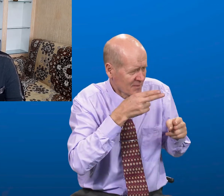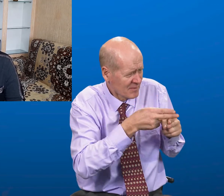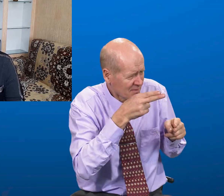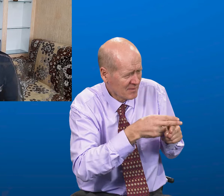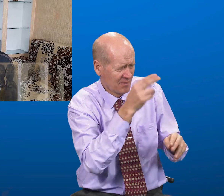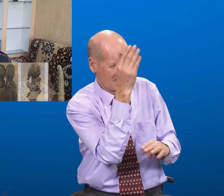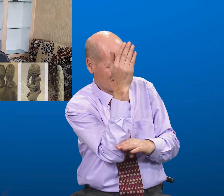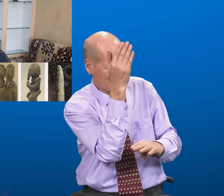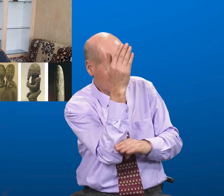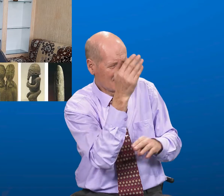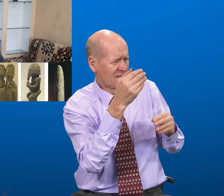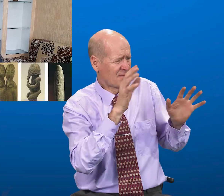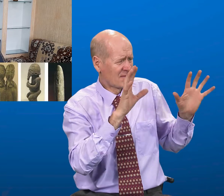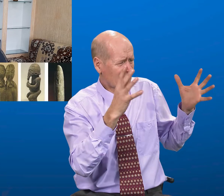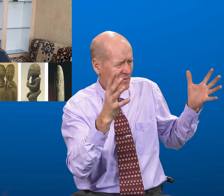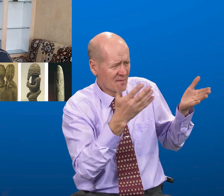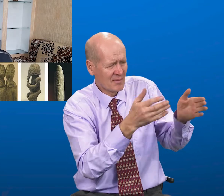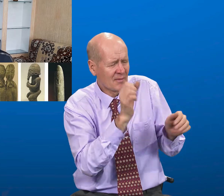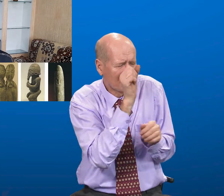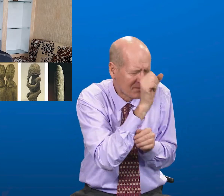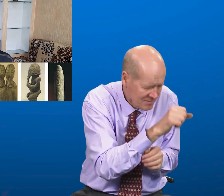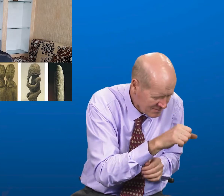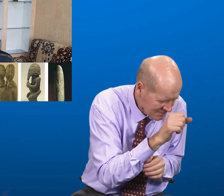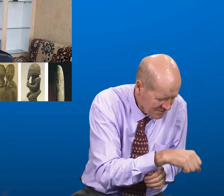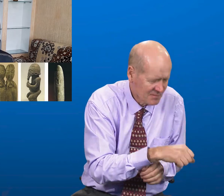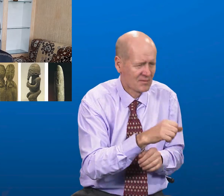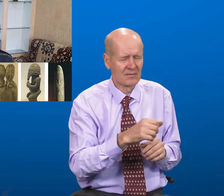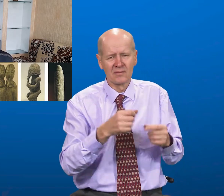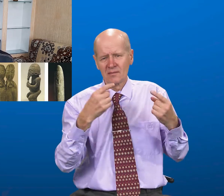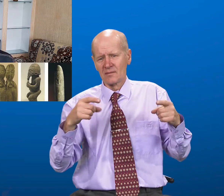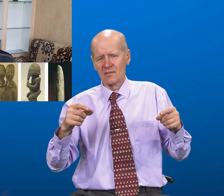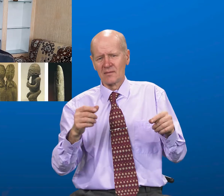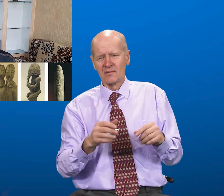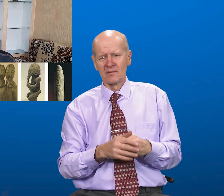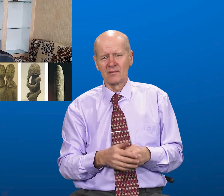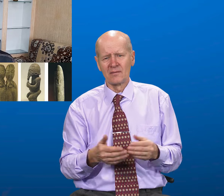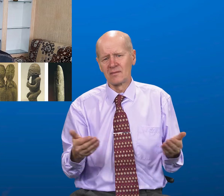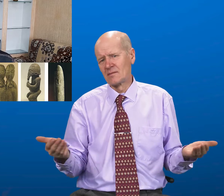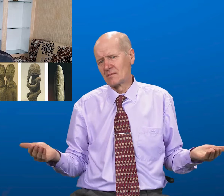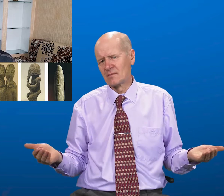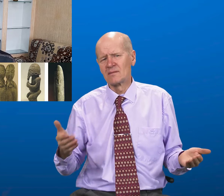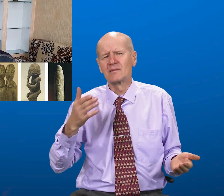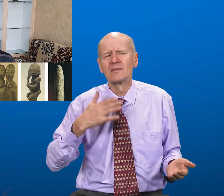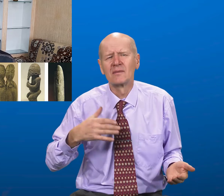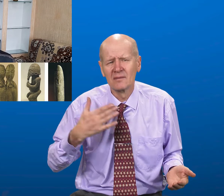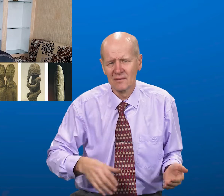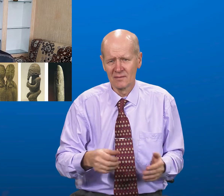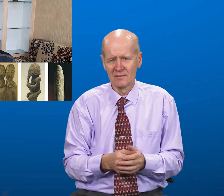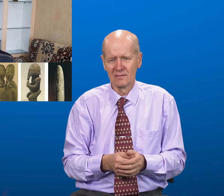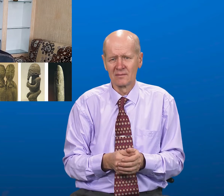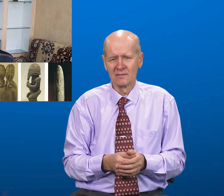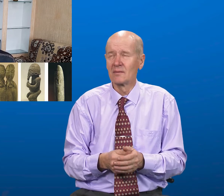сделать. Если во времена Исаии Бога подменяли золотыми, серебряными, каменными, деревянными